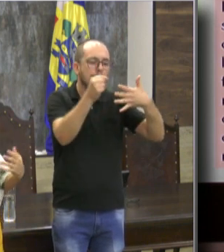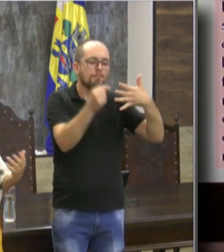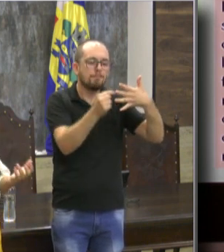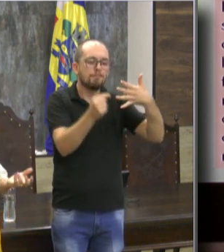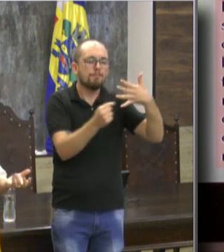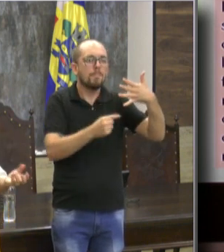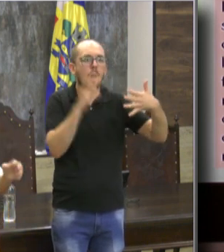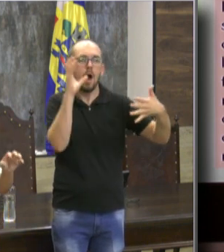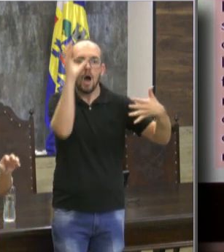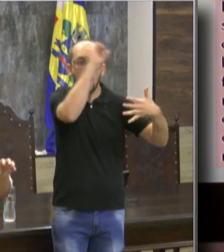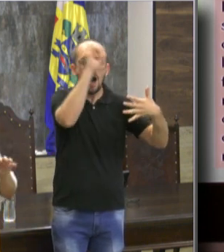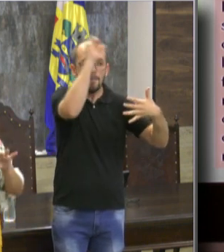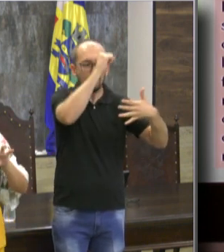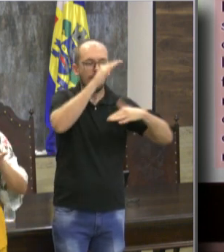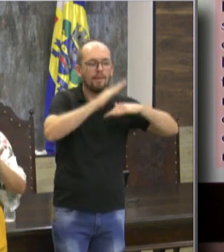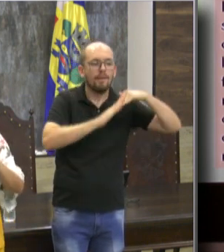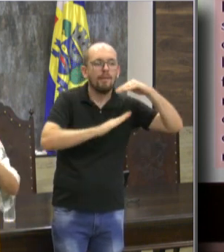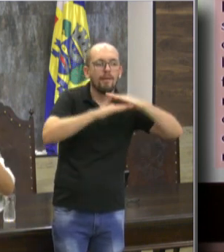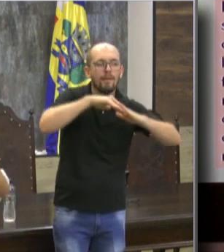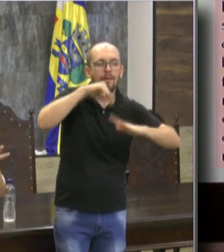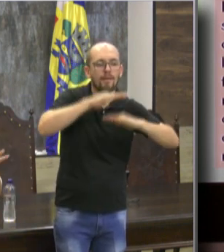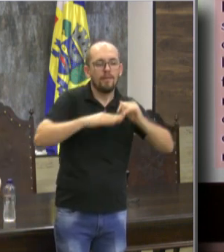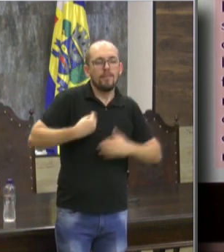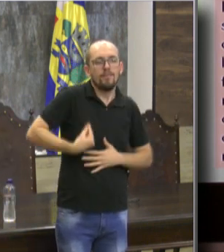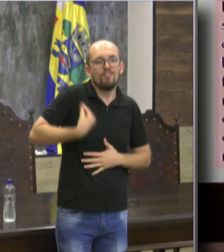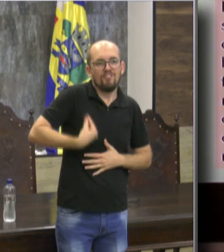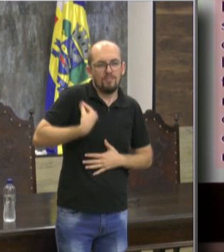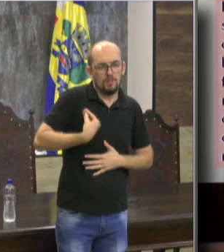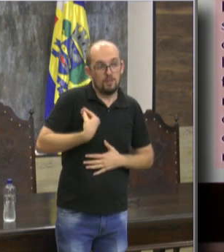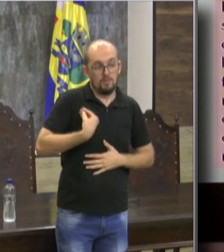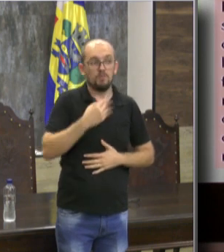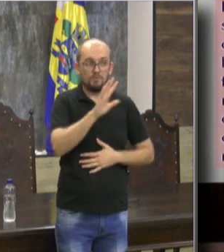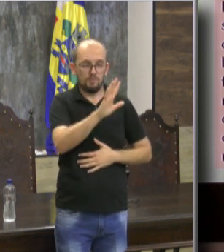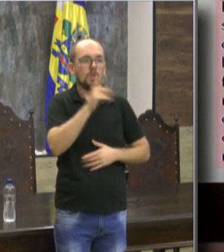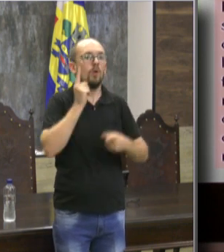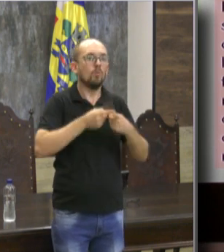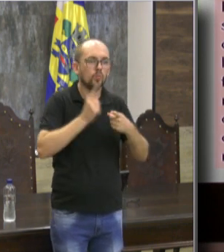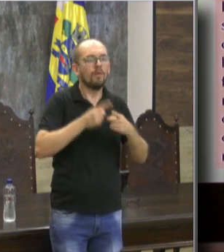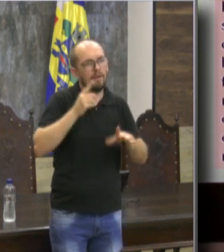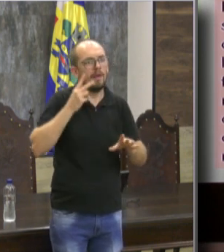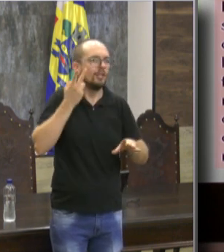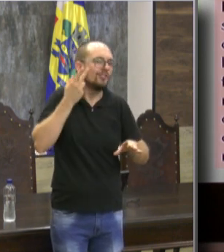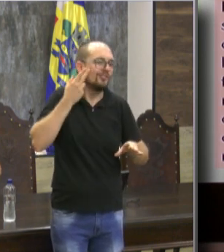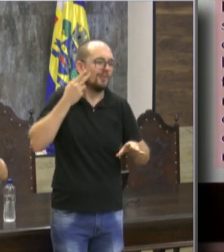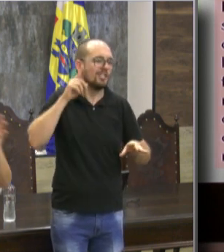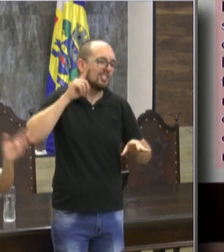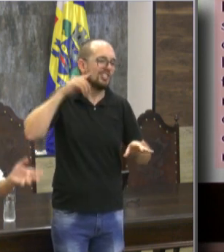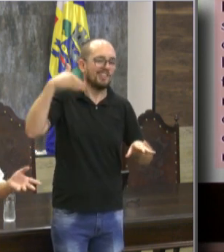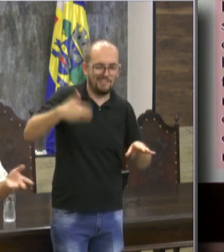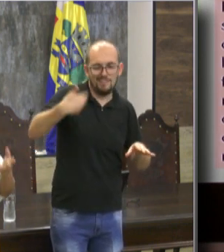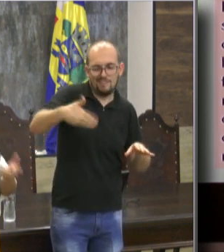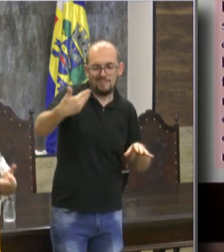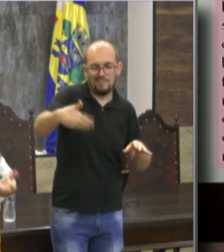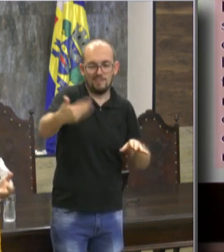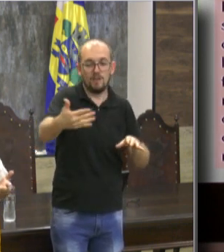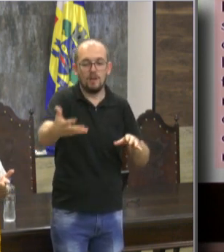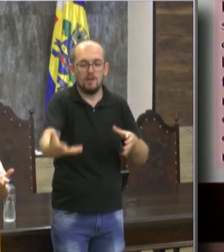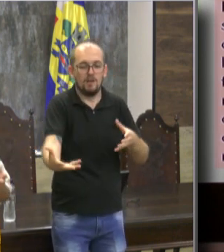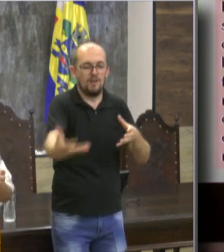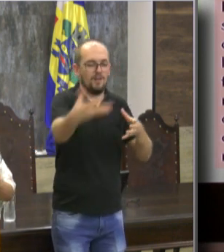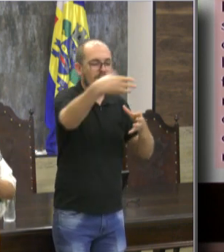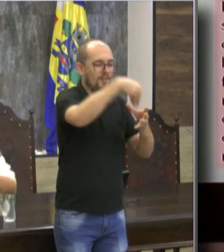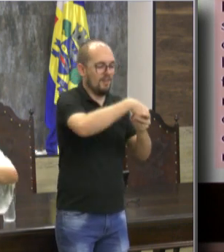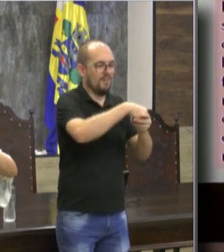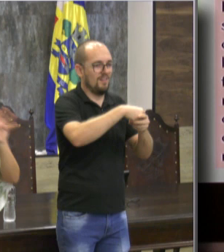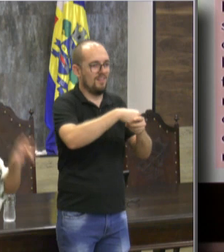fazer atividades que depois, elas pareciam atividades, elas são atividades do cotidiano, mas que nós íamos usar para poder